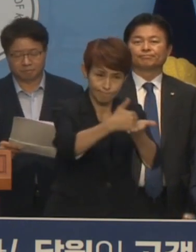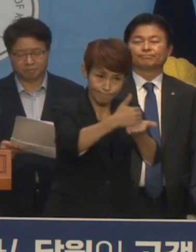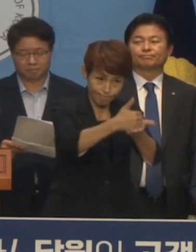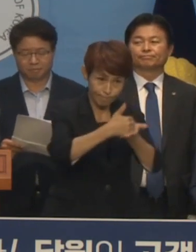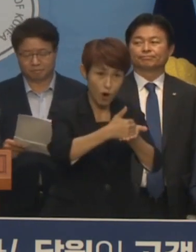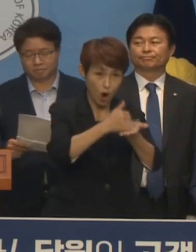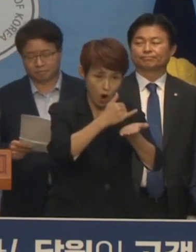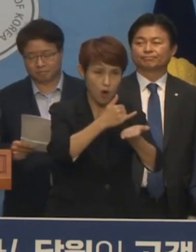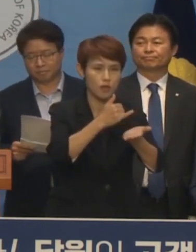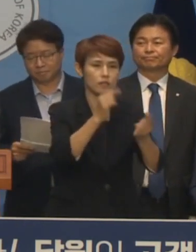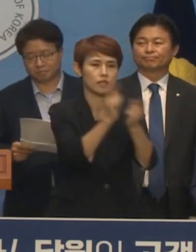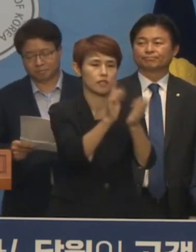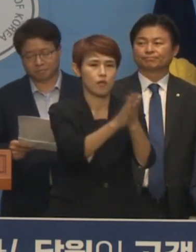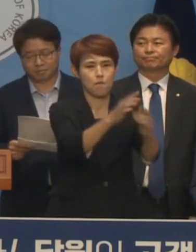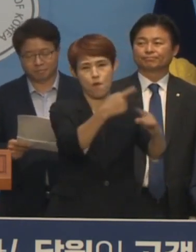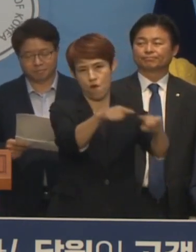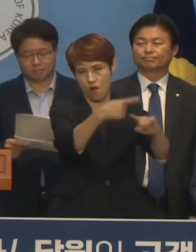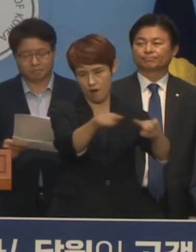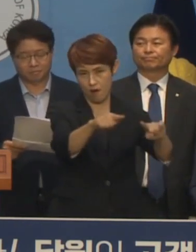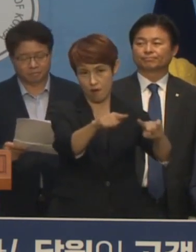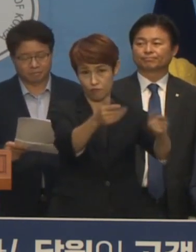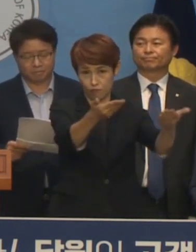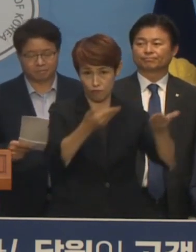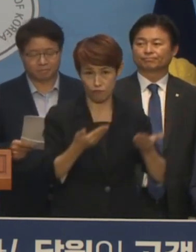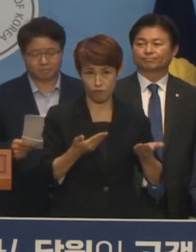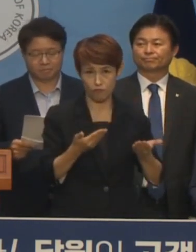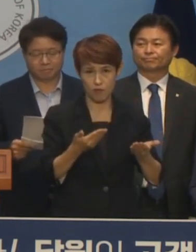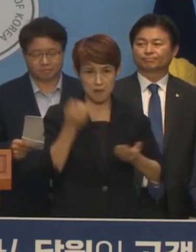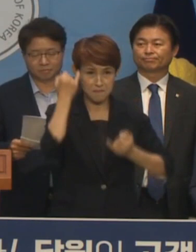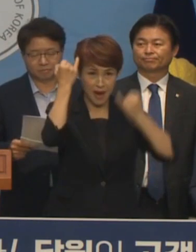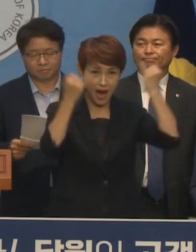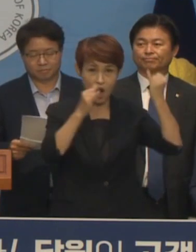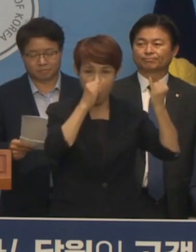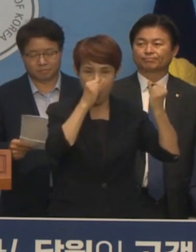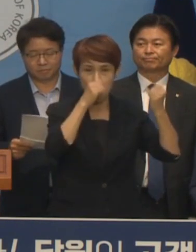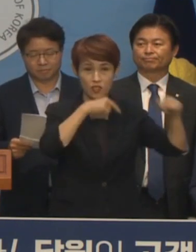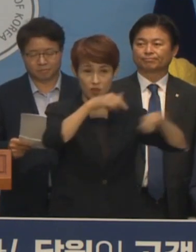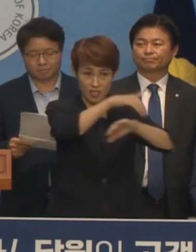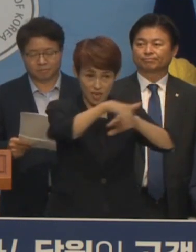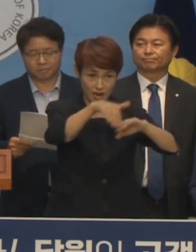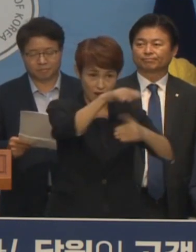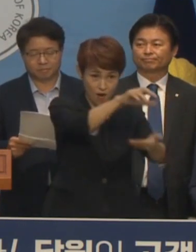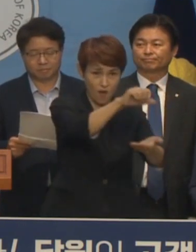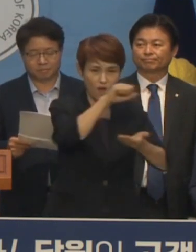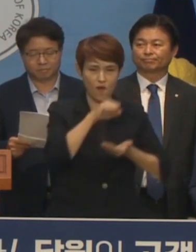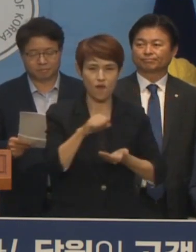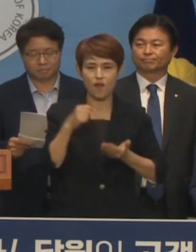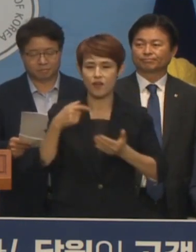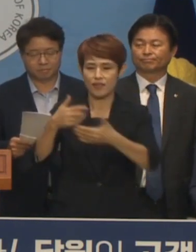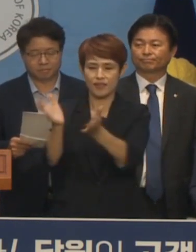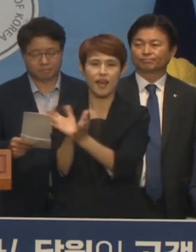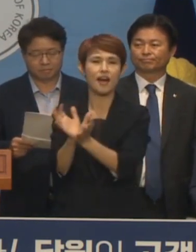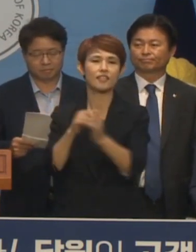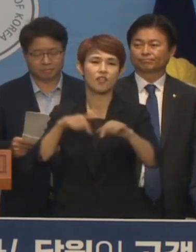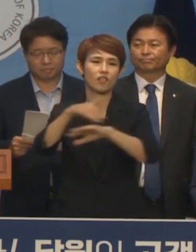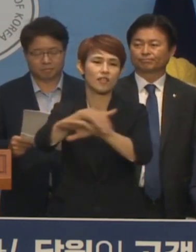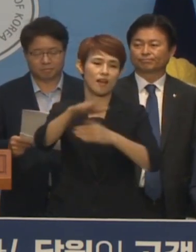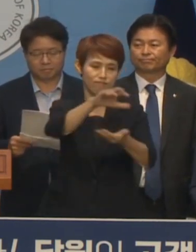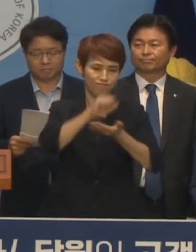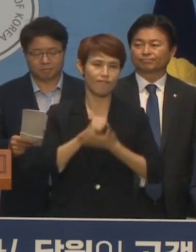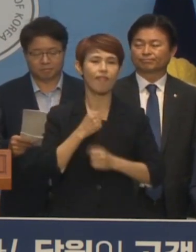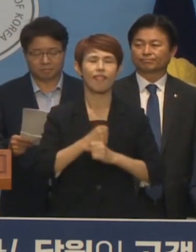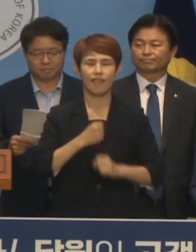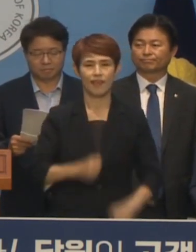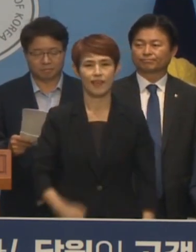평가하고 아이디어가 좋은 탁월한 정책의 경우 최고위원회에서 논의하여 당의 정책으로